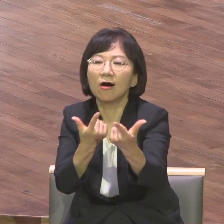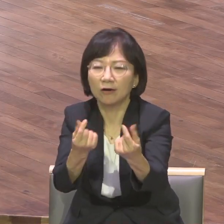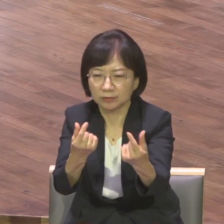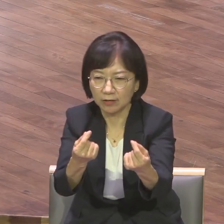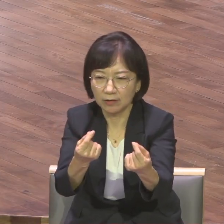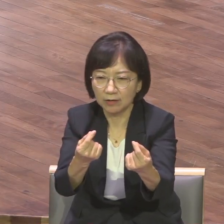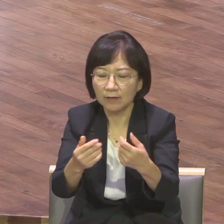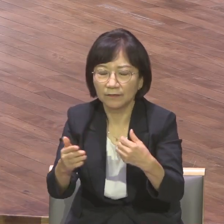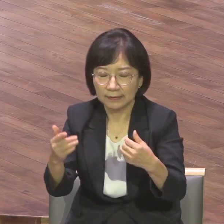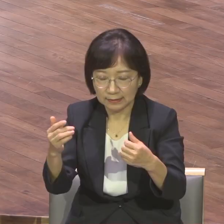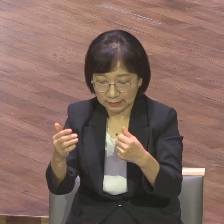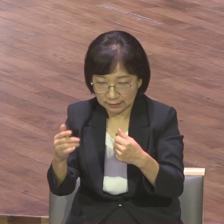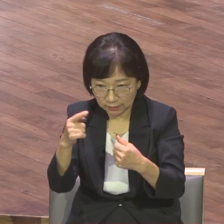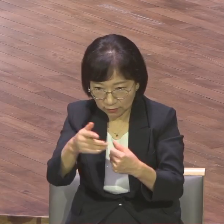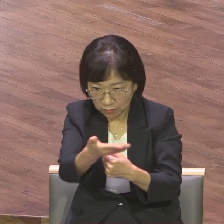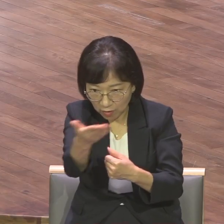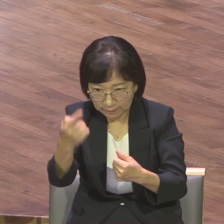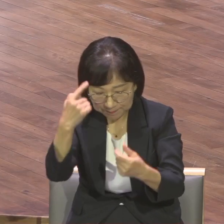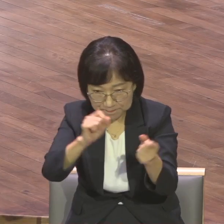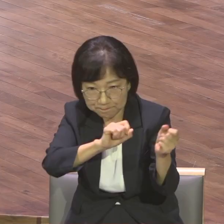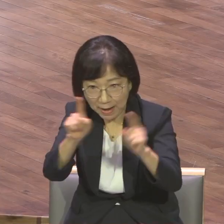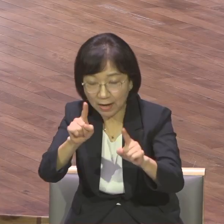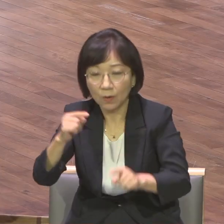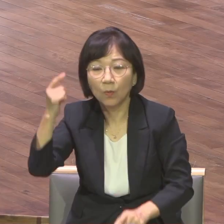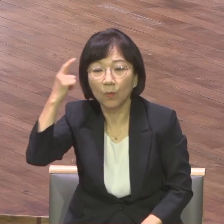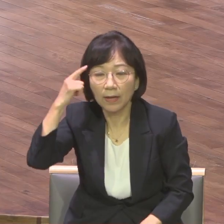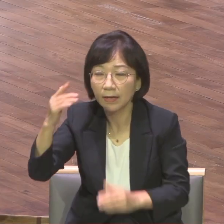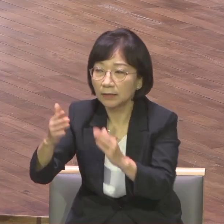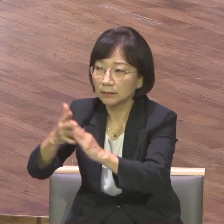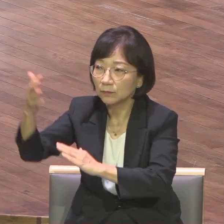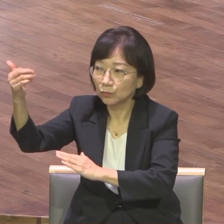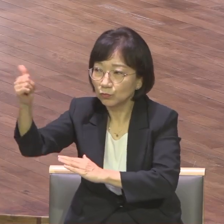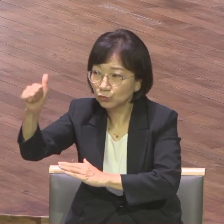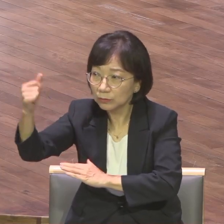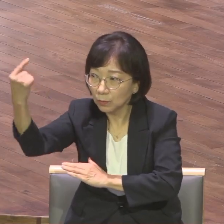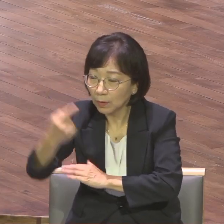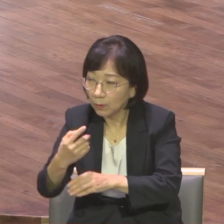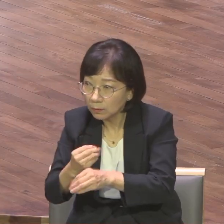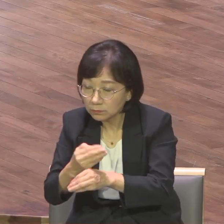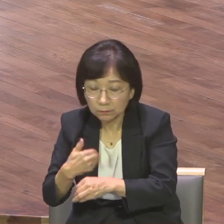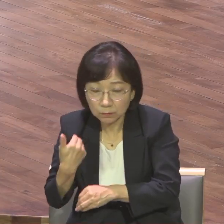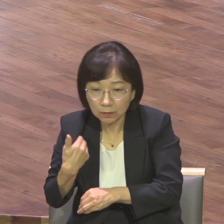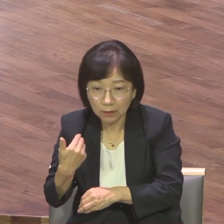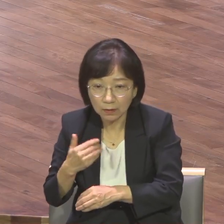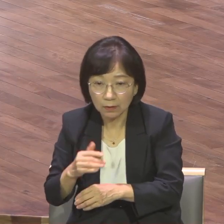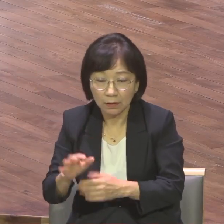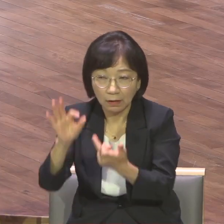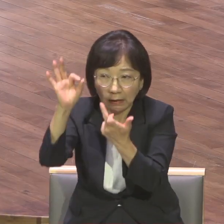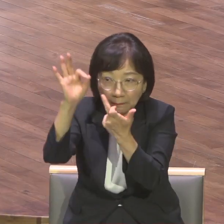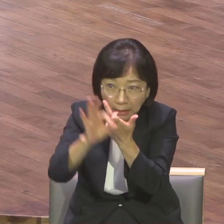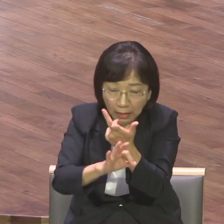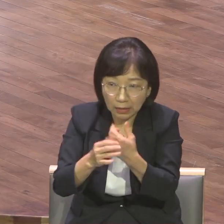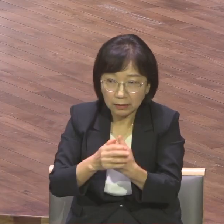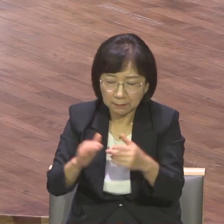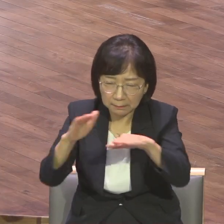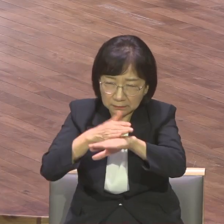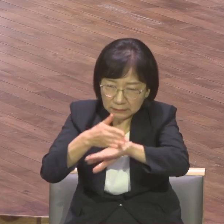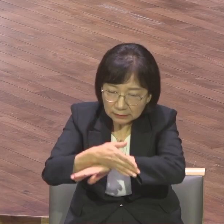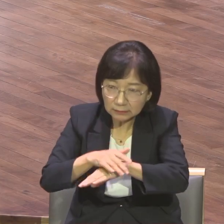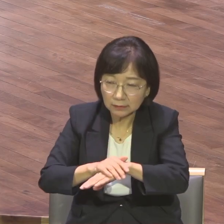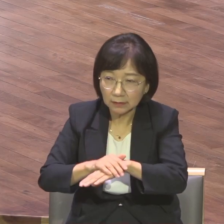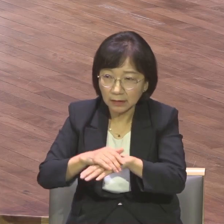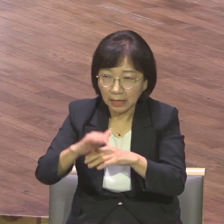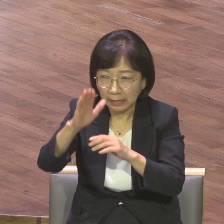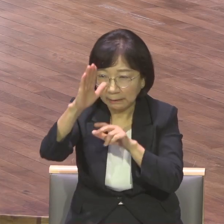그러므로 깨어 있으라. 집주인이 언제 올는지 혹 저물 때 올는지 밤중일는지 다굴 때일는지